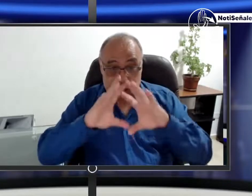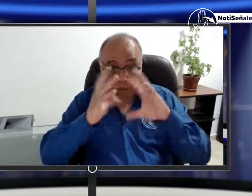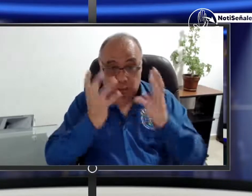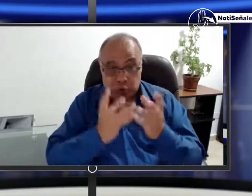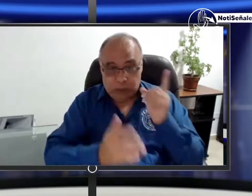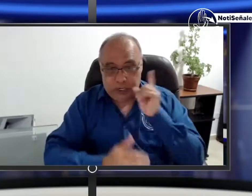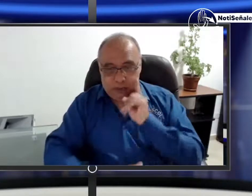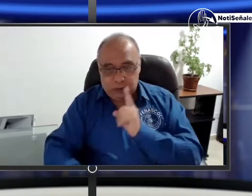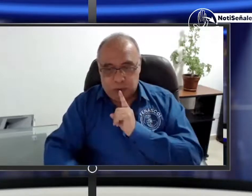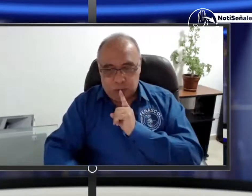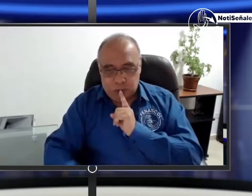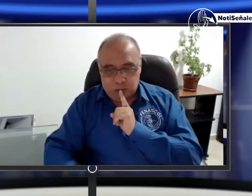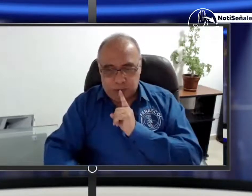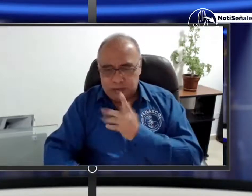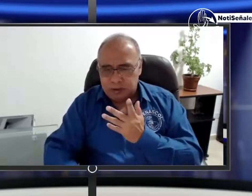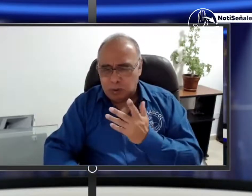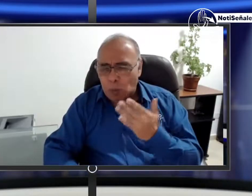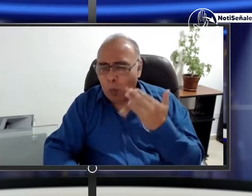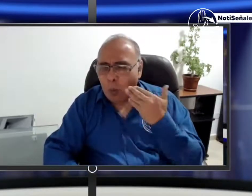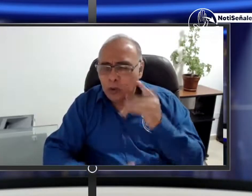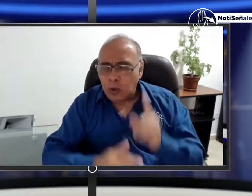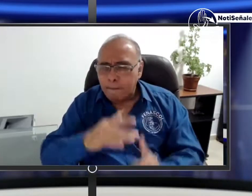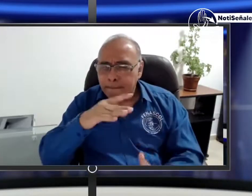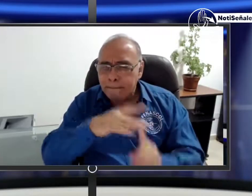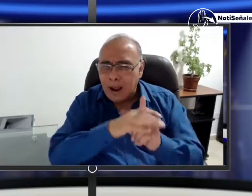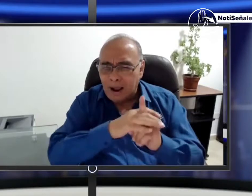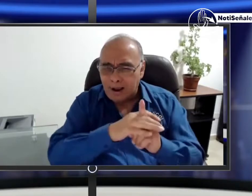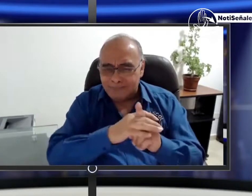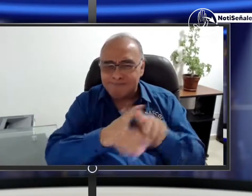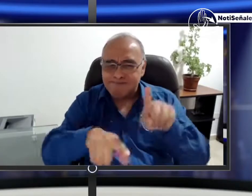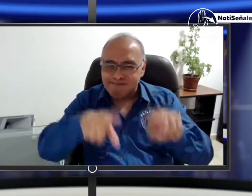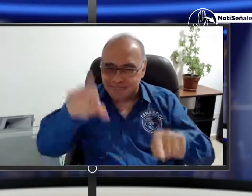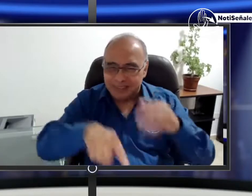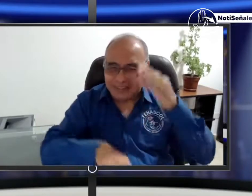wv efe de la federación mundial de sordos